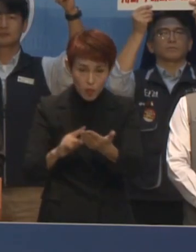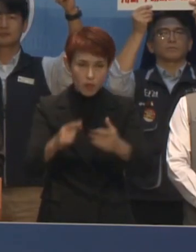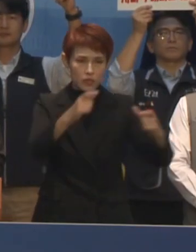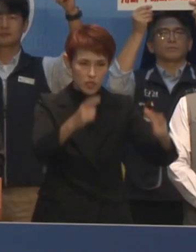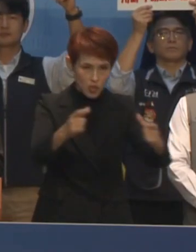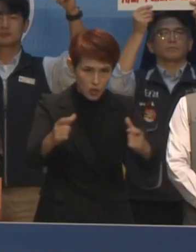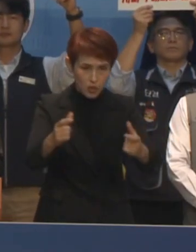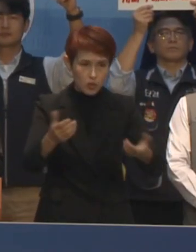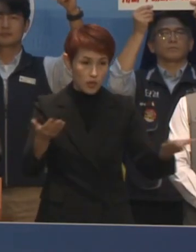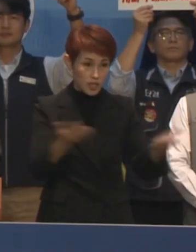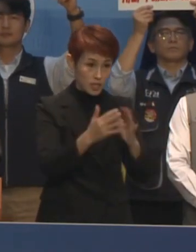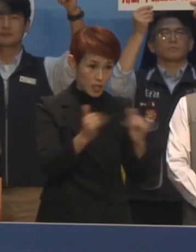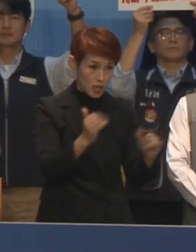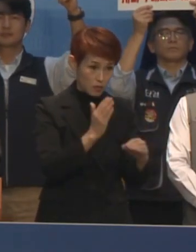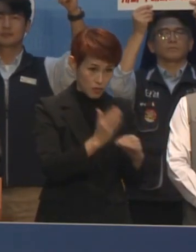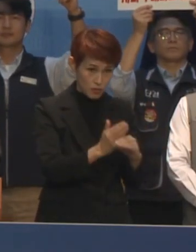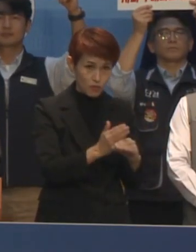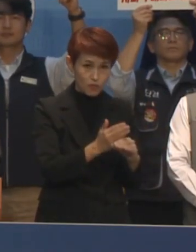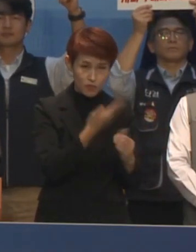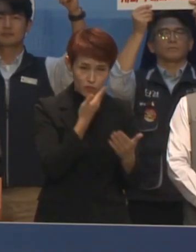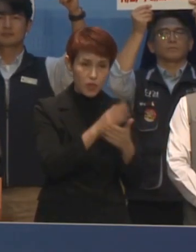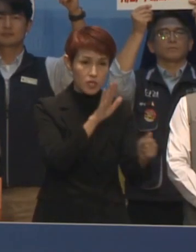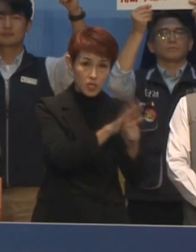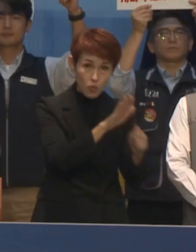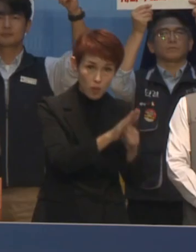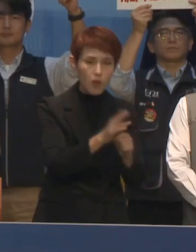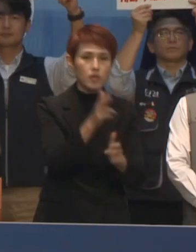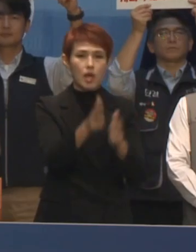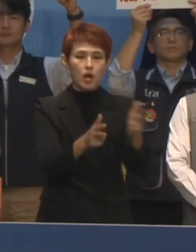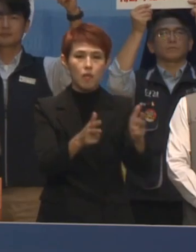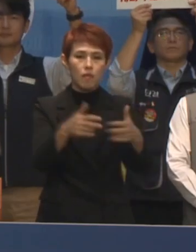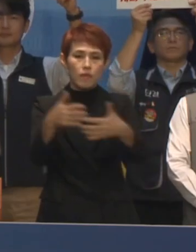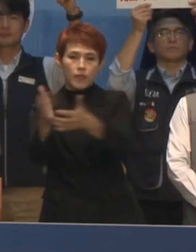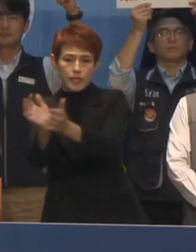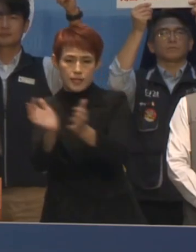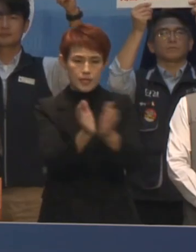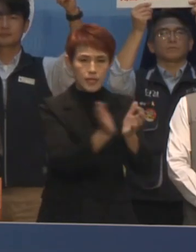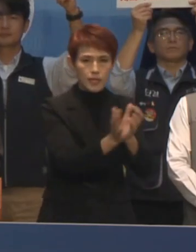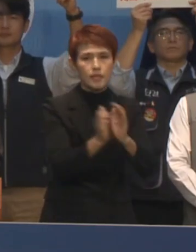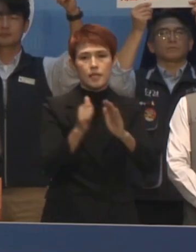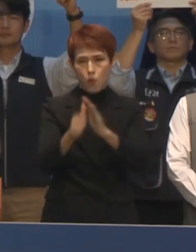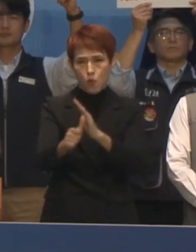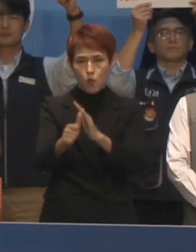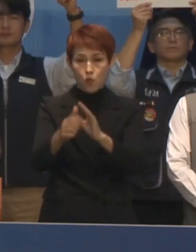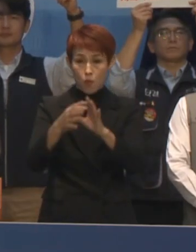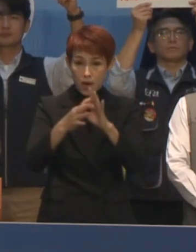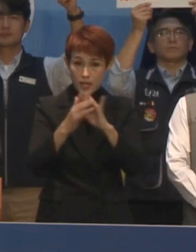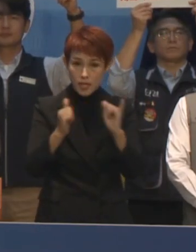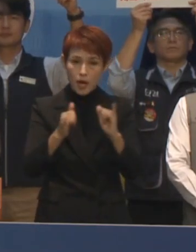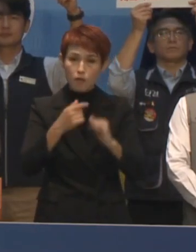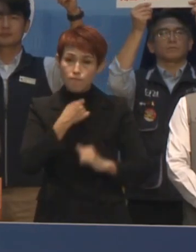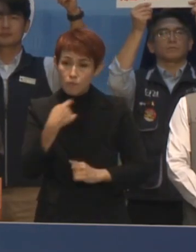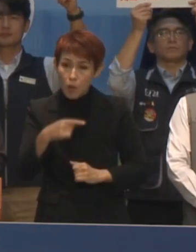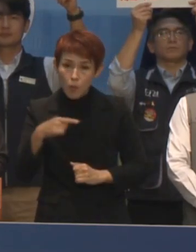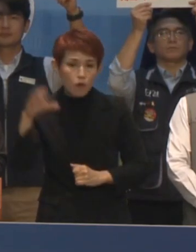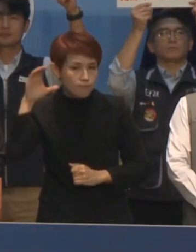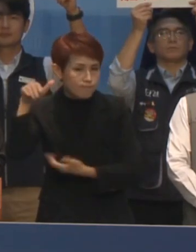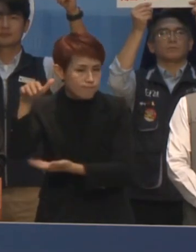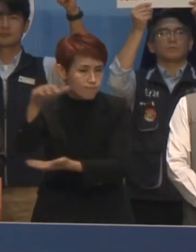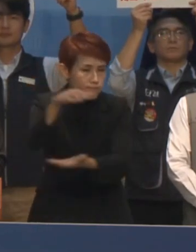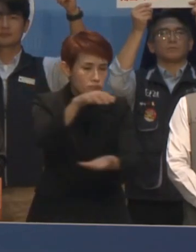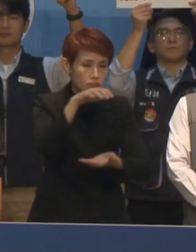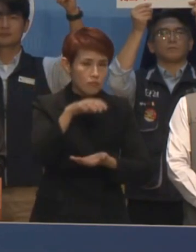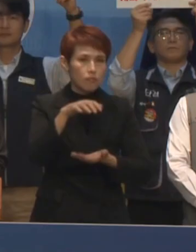노동자 중심의 실효적인 지원책인 산업별 연합단체 대표 등 이해관계자의 의견을 수렴하는